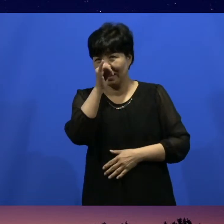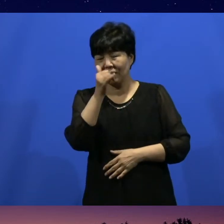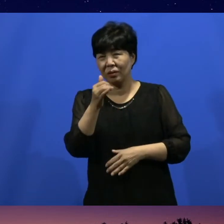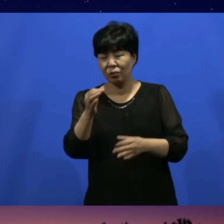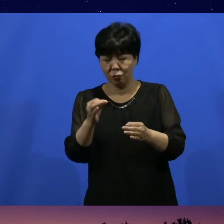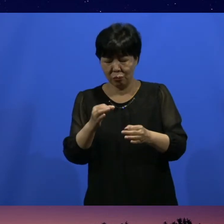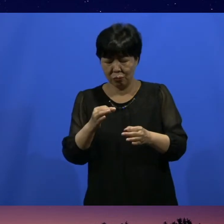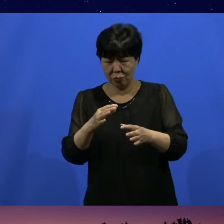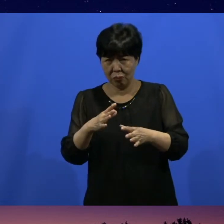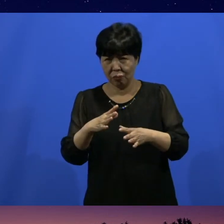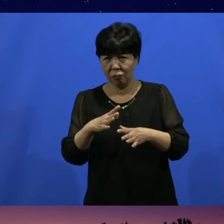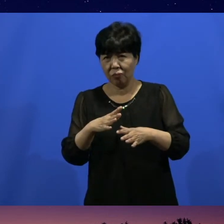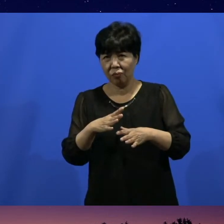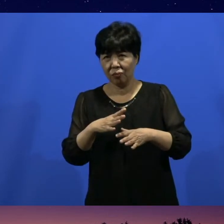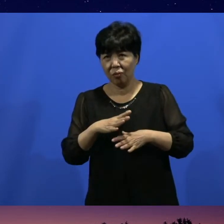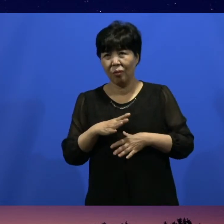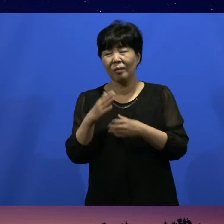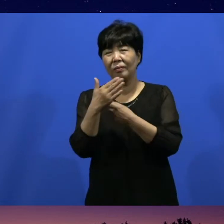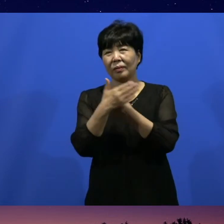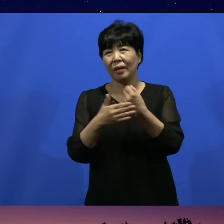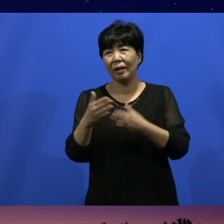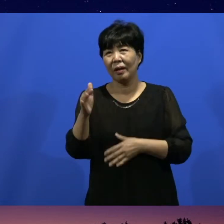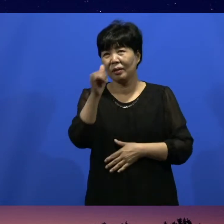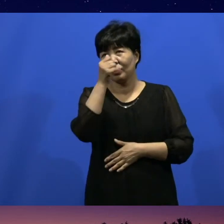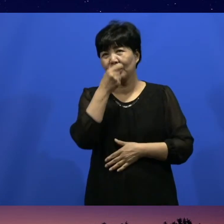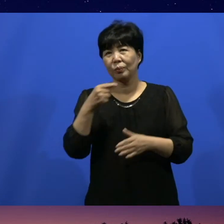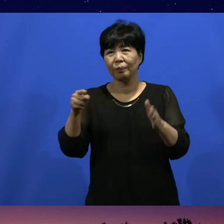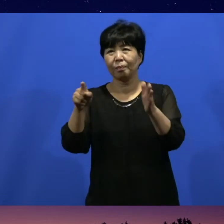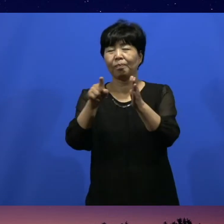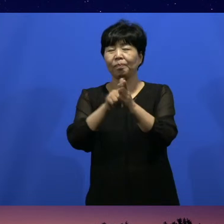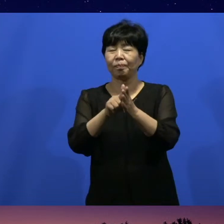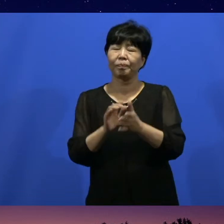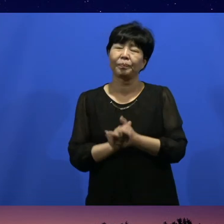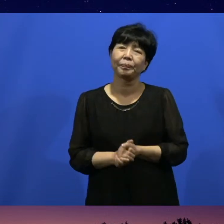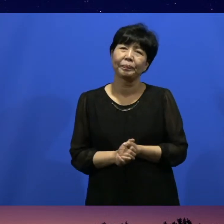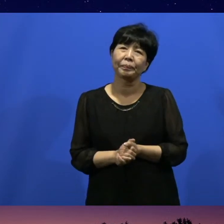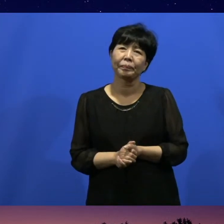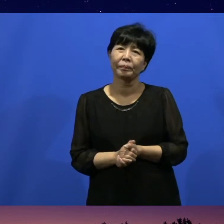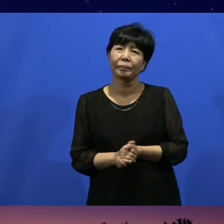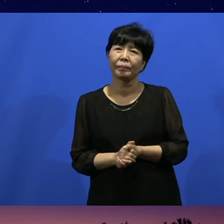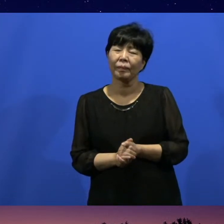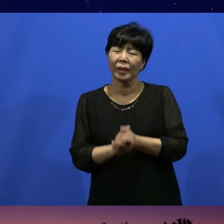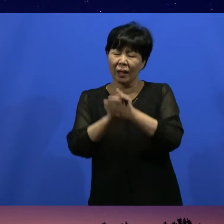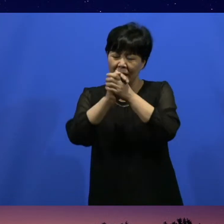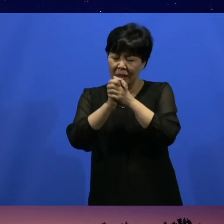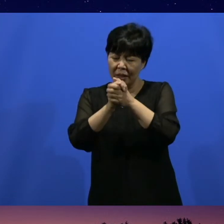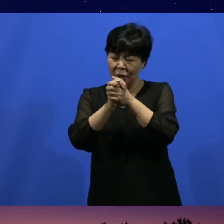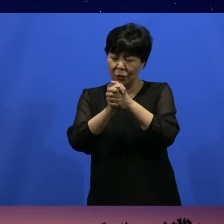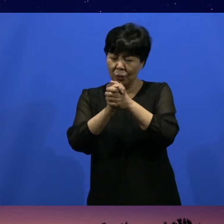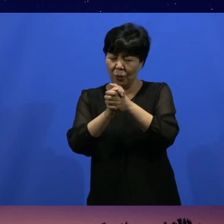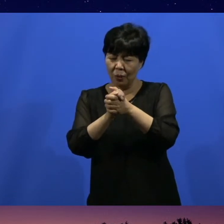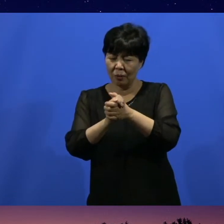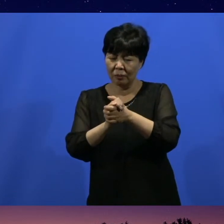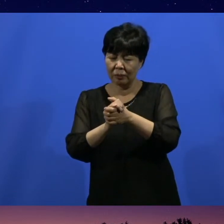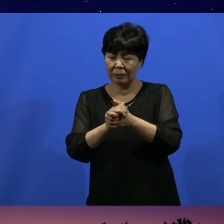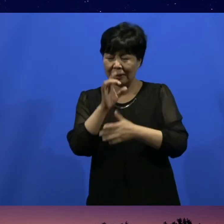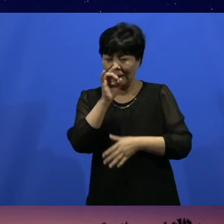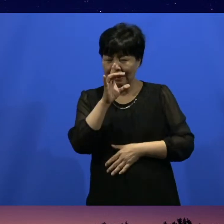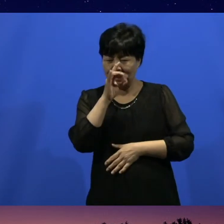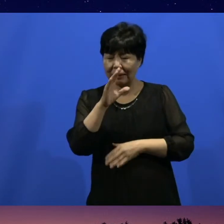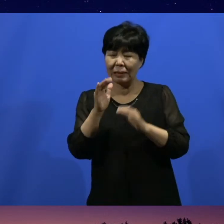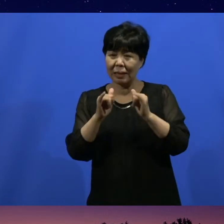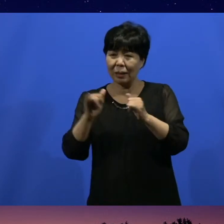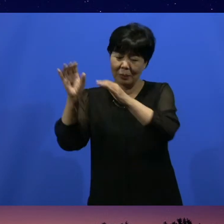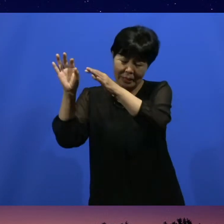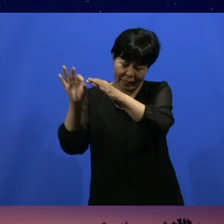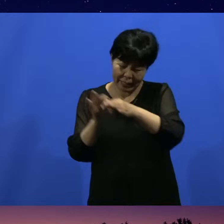부어주시고 삶을 부욕해 하실 줄로 믿습니다. 오늘 여러분 기도가 잘 안 터지는 분은 오늘 이 찬양도 계속하세요. 그 사랑이 얼마나 아름다운지, 그